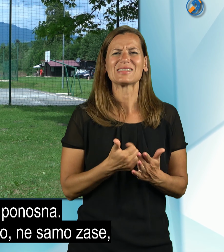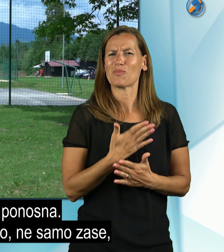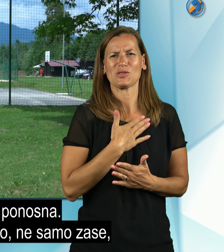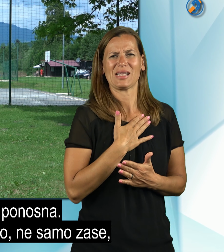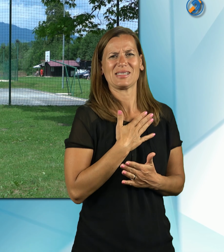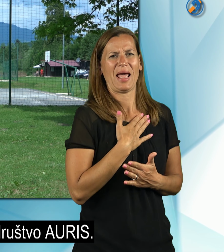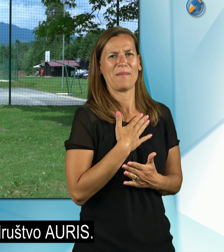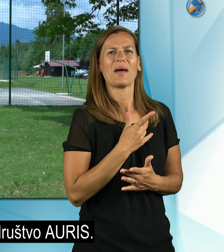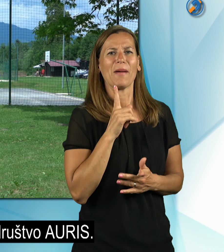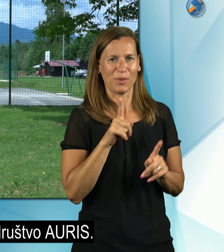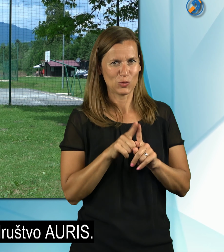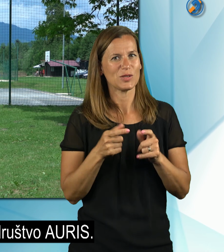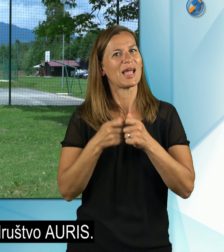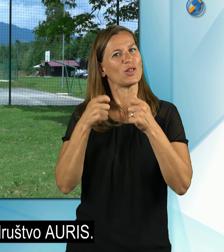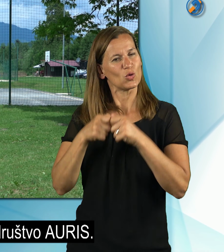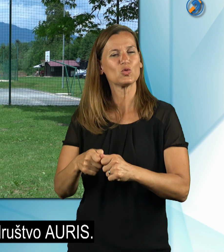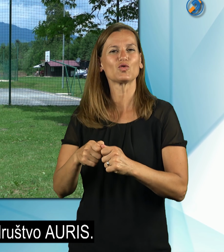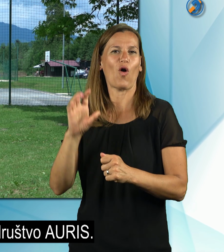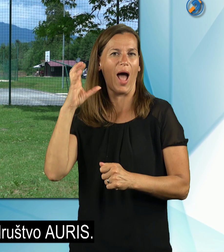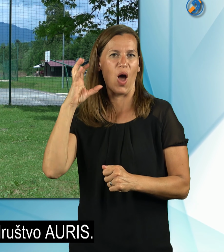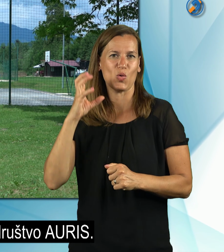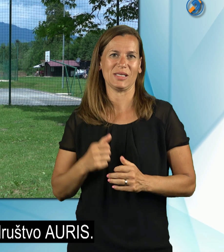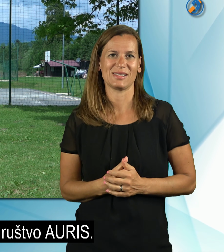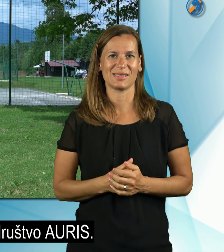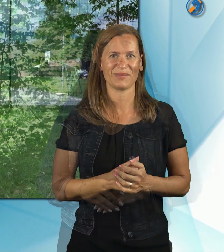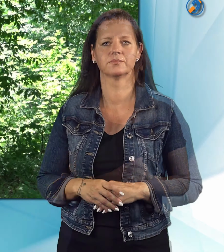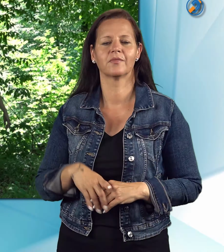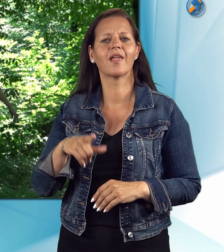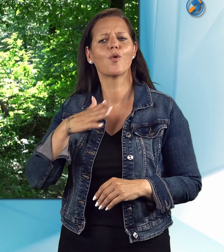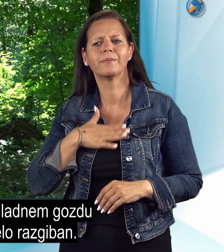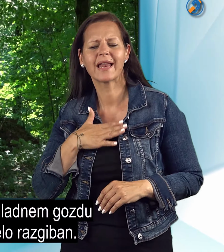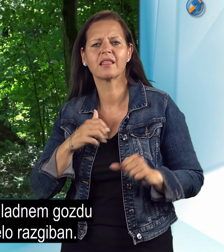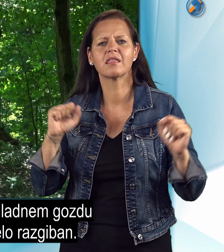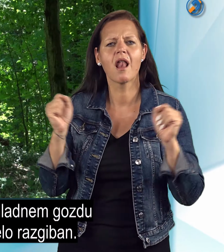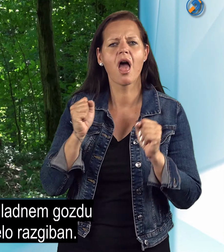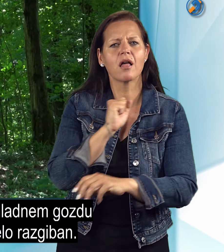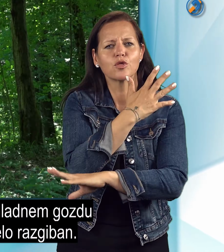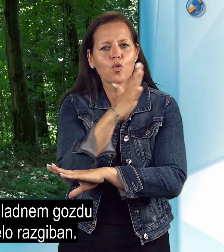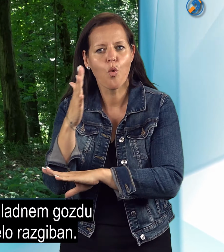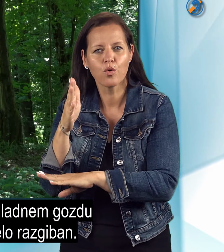samo zase, ampak tudi za društvo Auris.